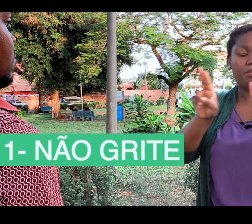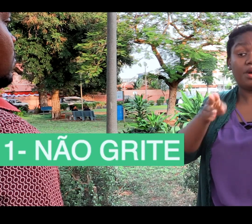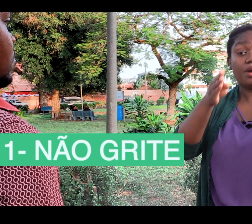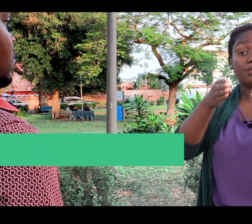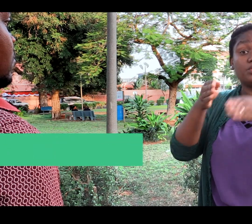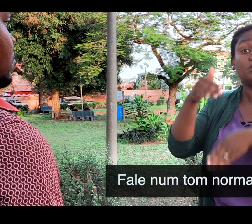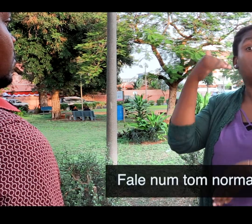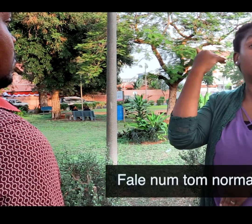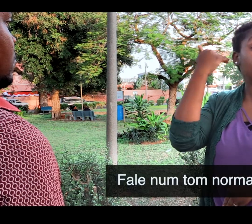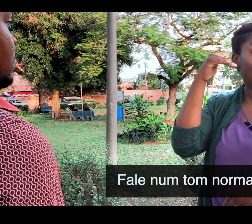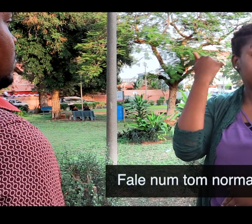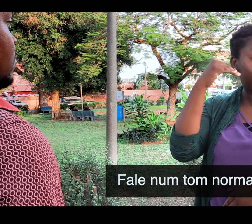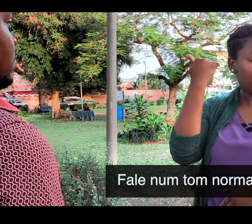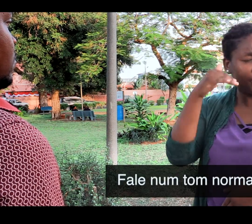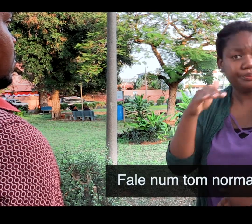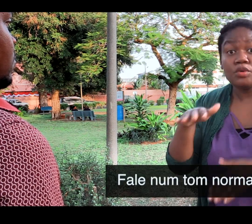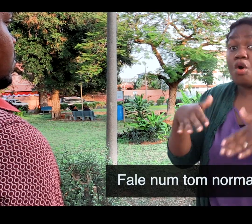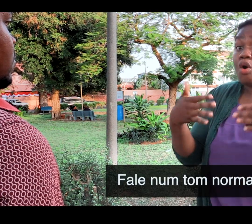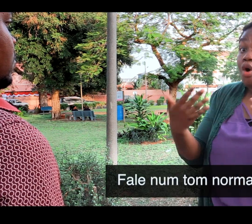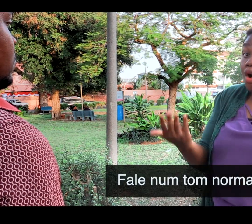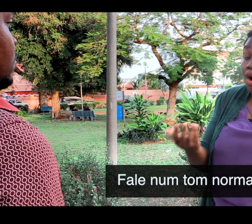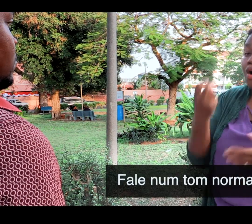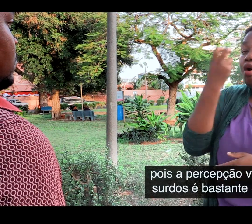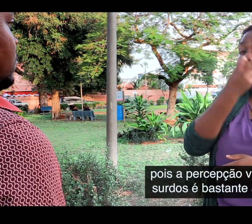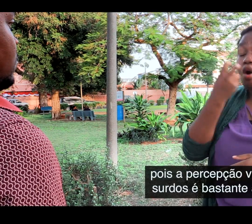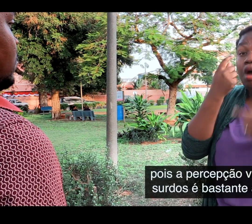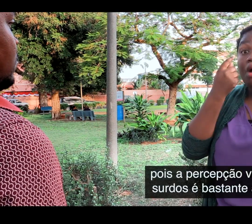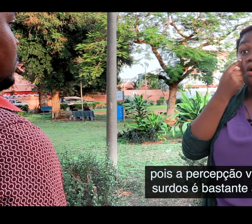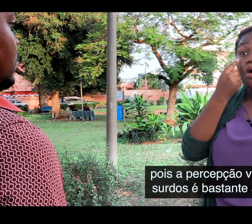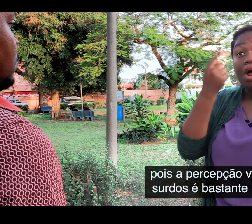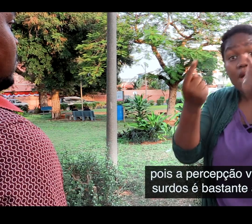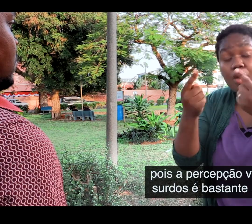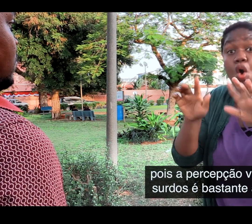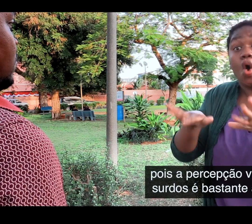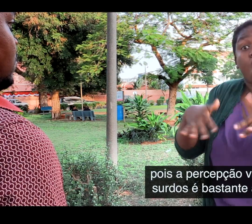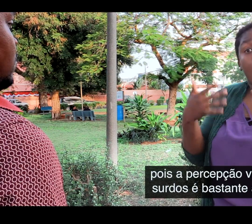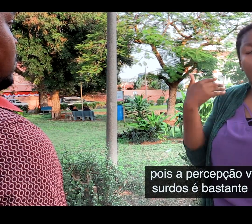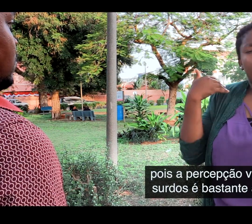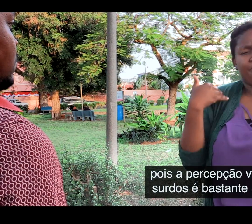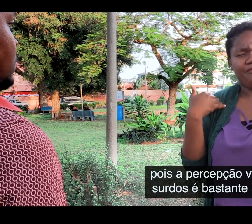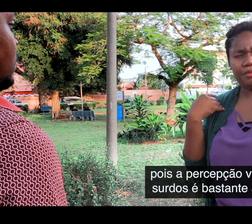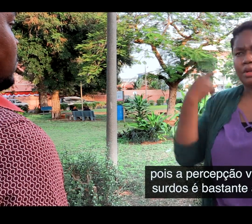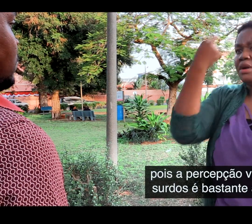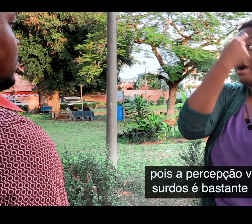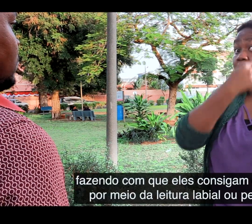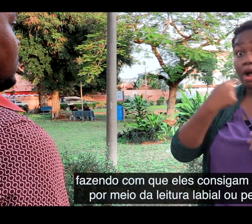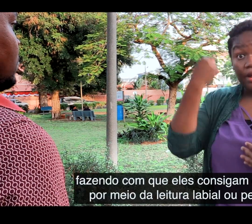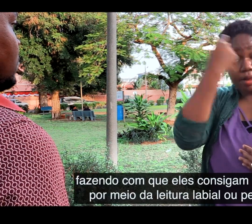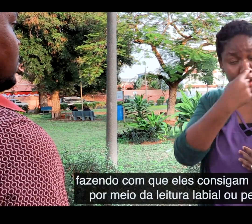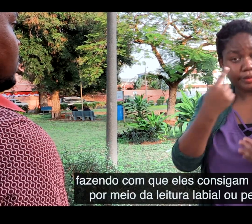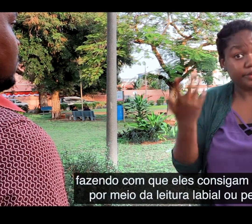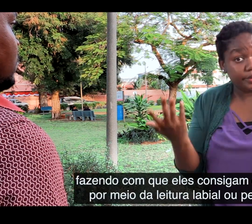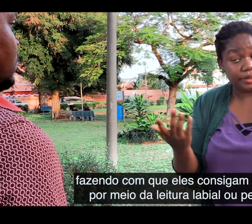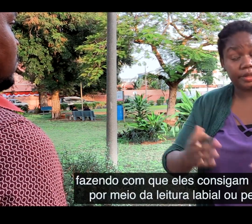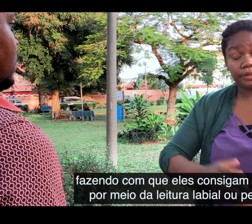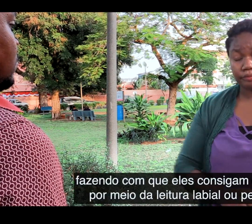não grite. Fale num tom normal ou baixo, pois a percepção visual dos surdos é bastante aguçada, fazendo com